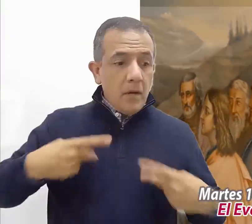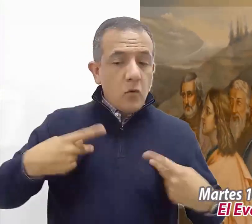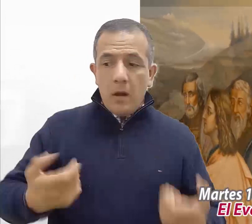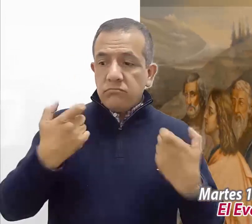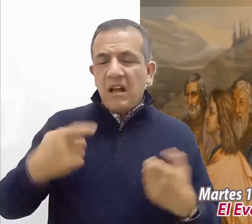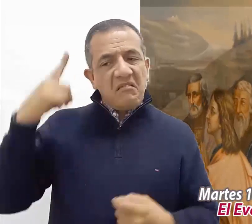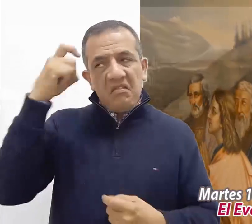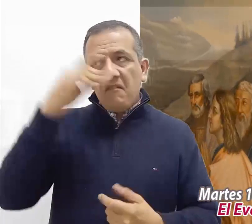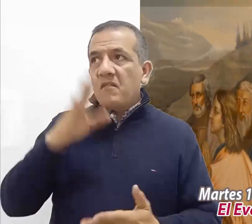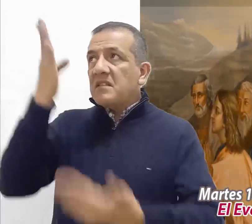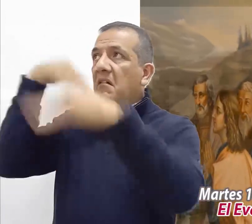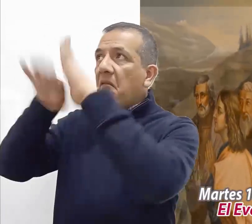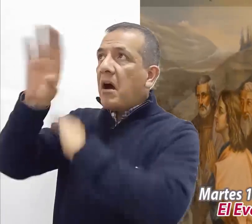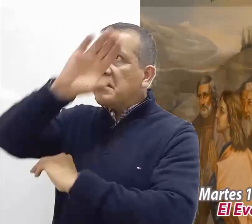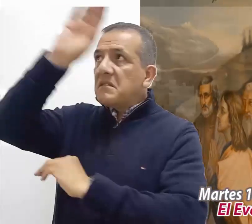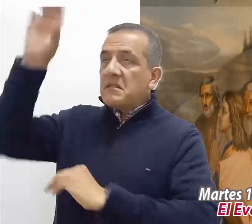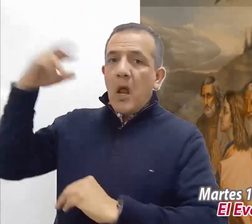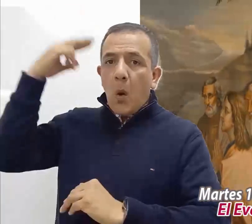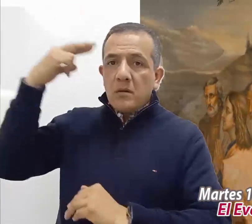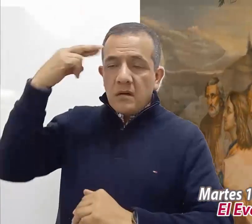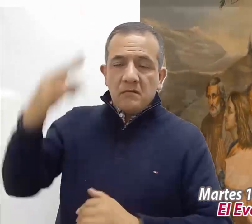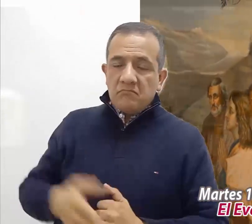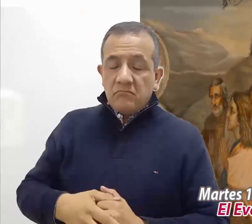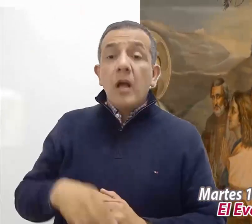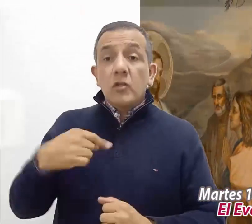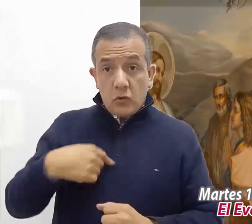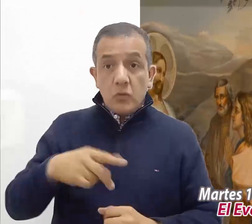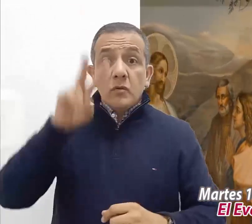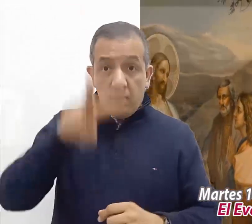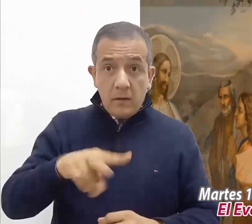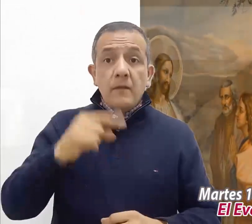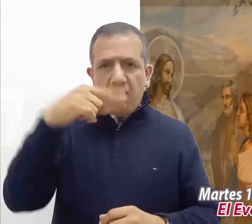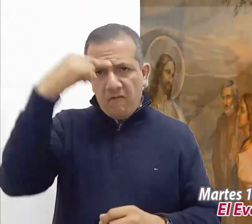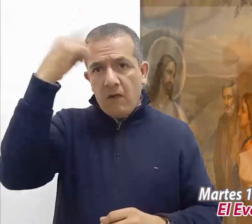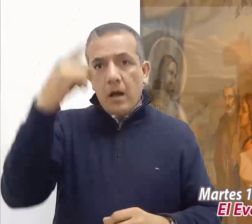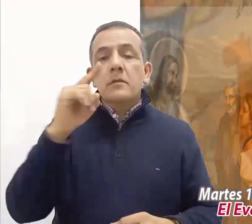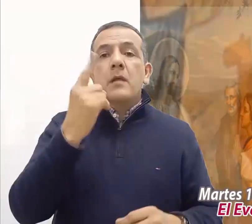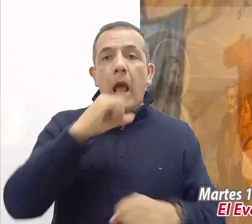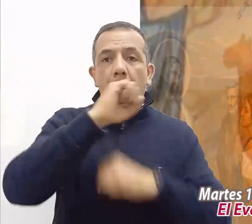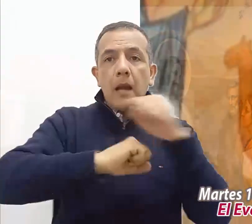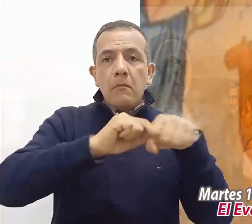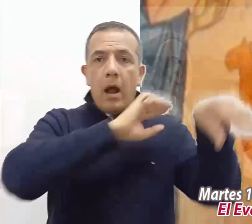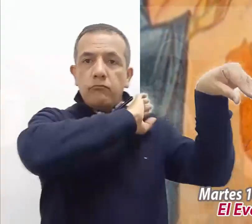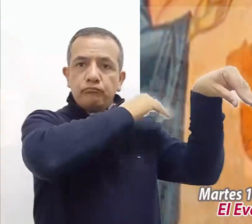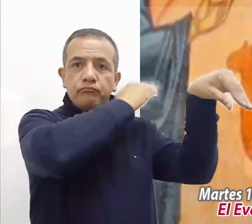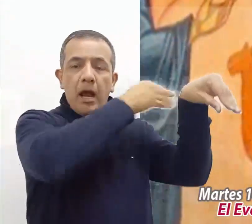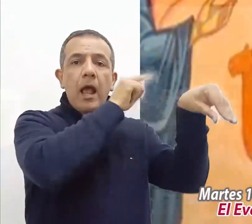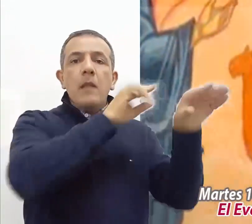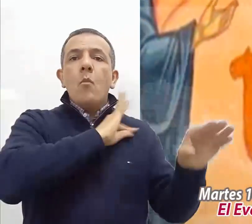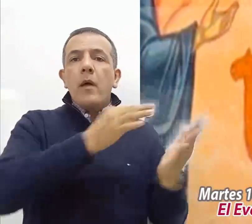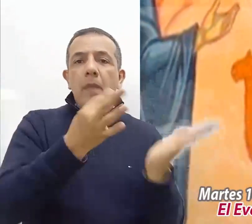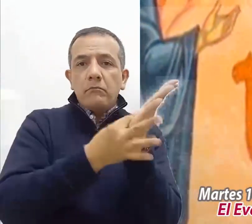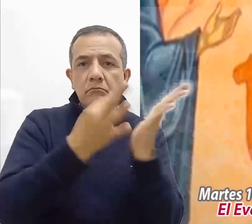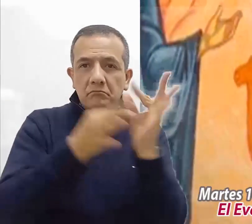rico difícilmente entrará en el reino de los cielos. Se lo repito, es más fácil que un camello pase por el ojo de una